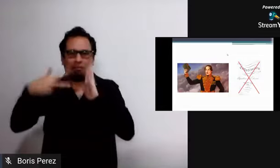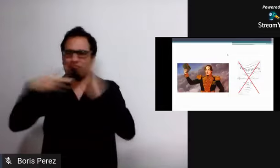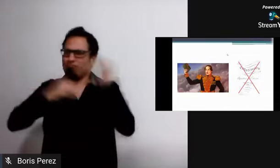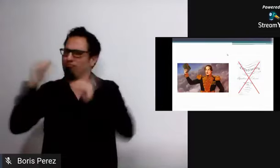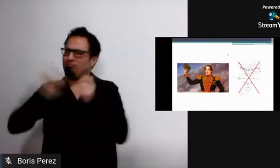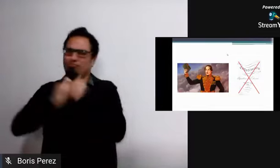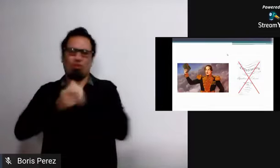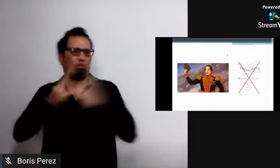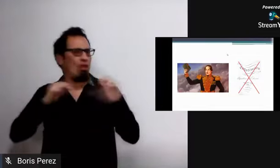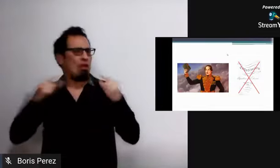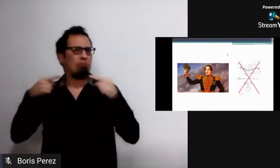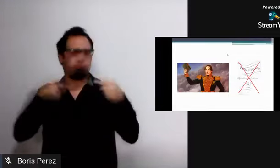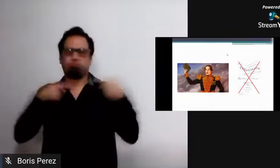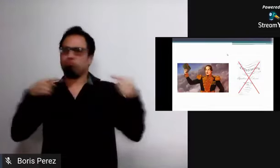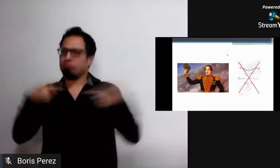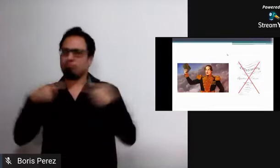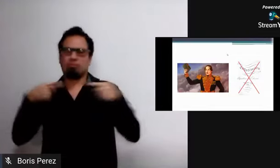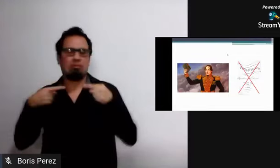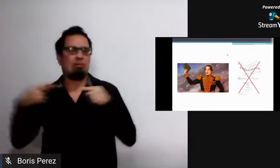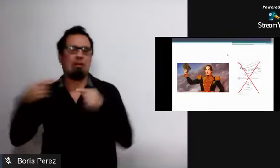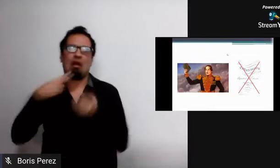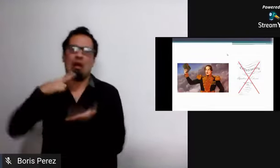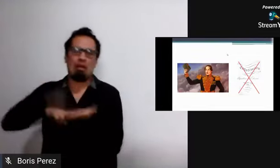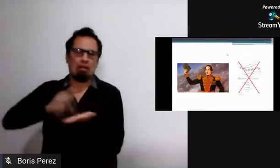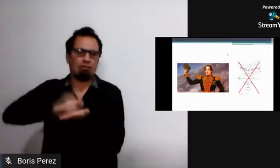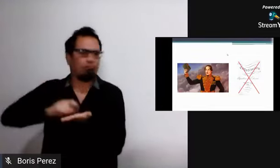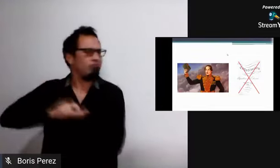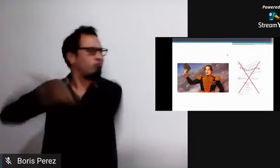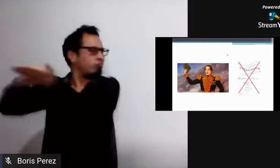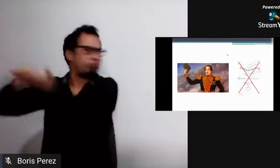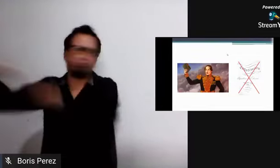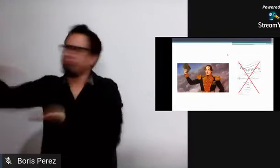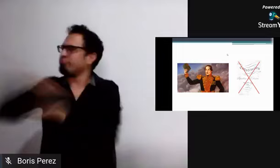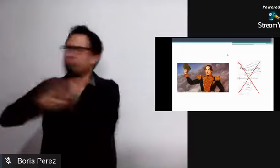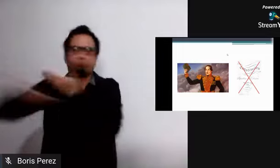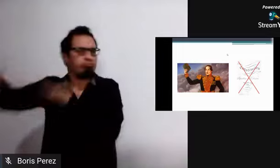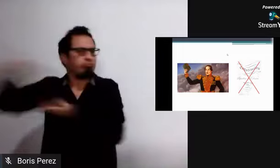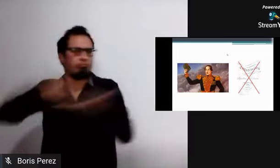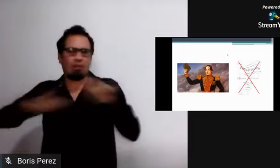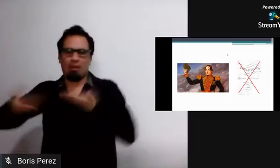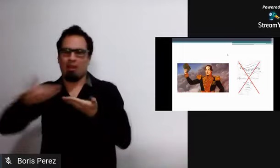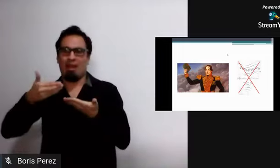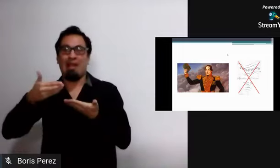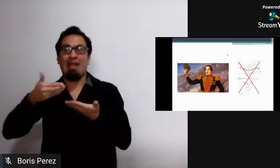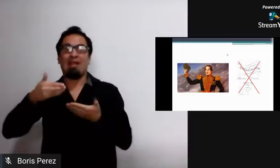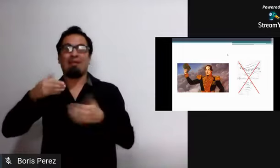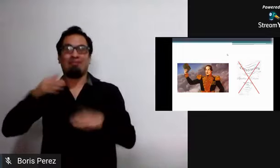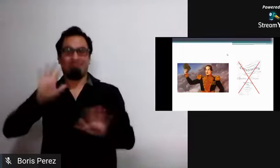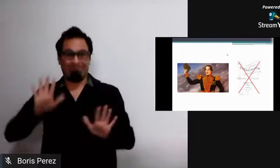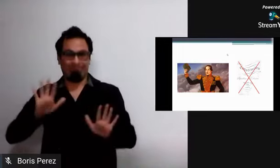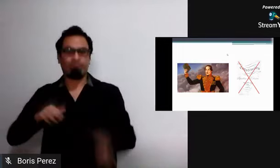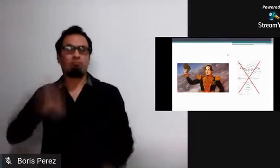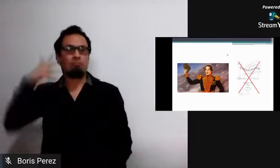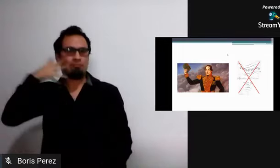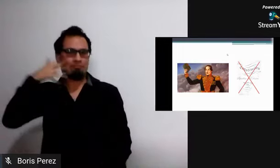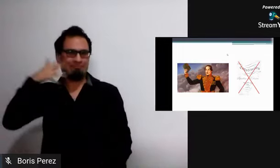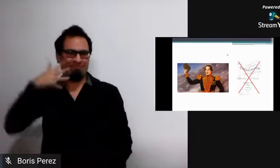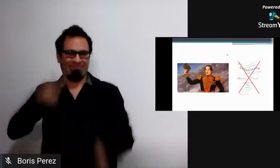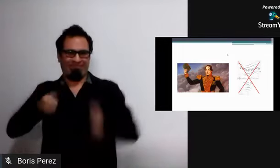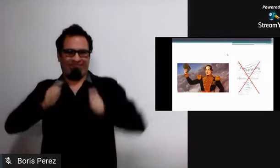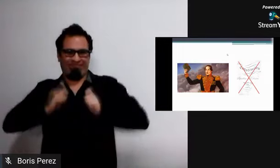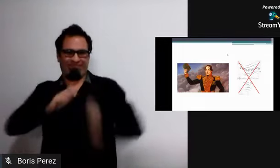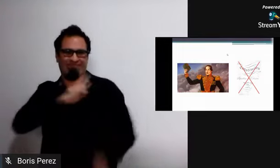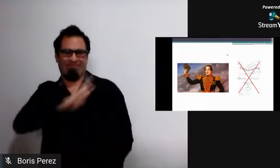también nuevos conflictos a nivel de entender cómo sería la presidencia, nuevas